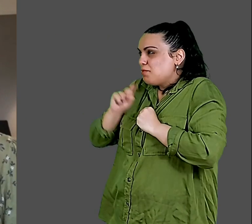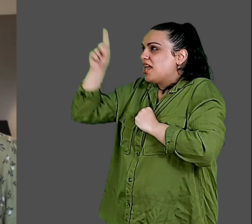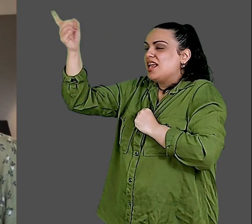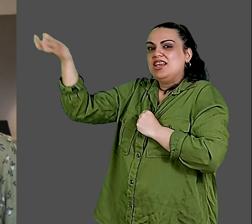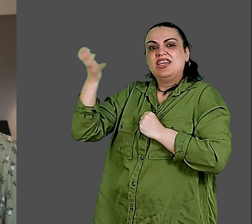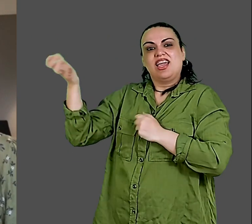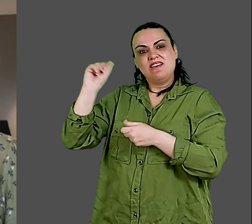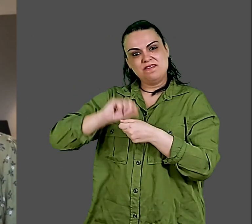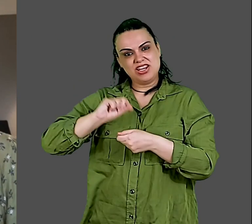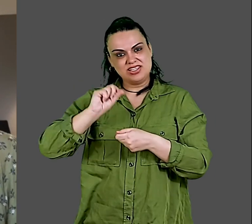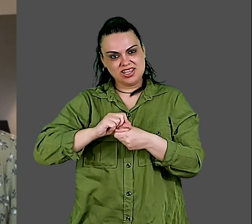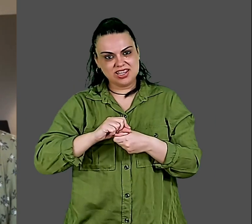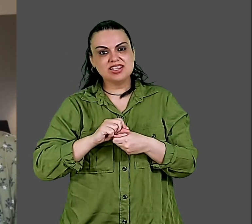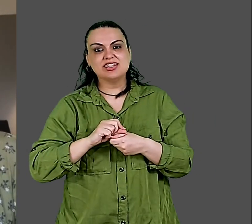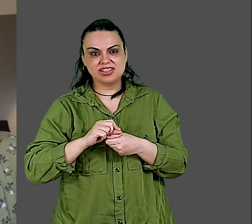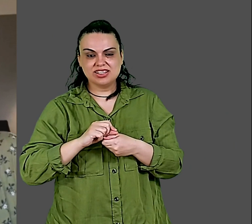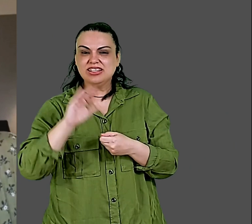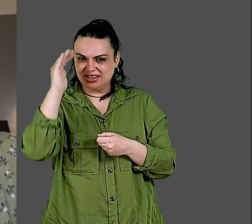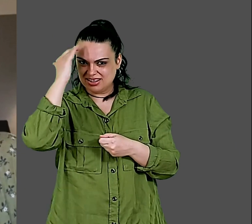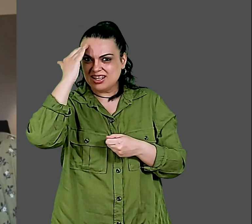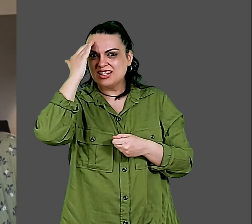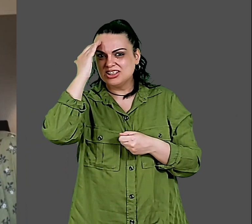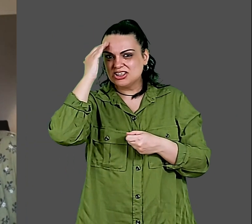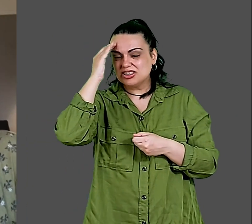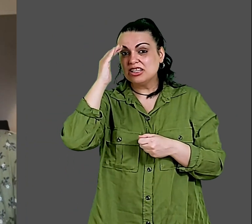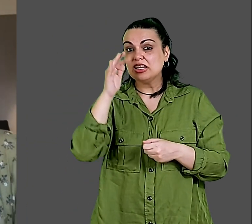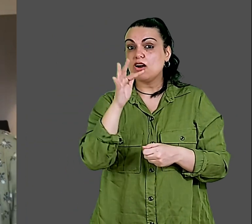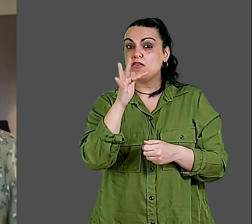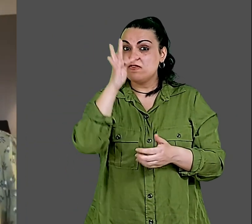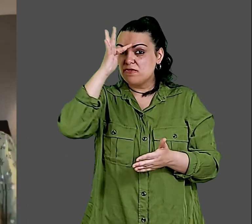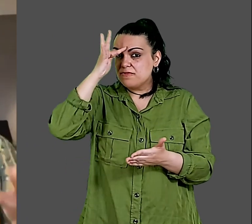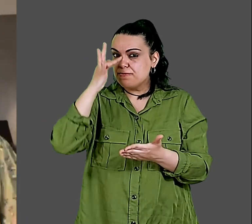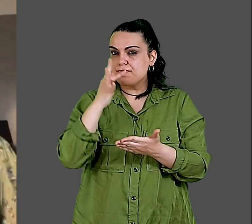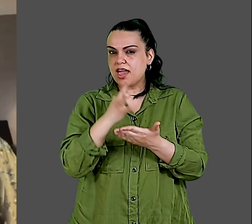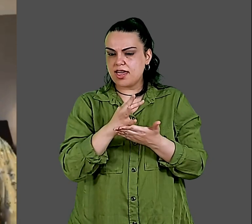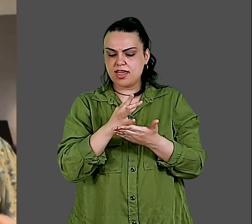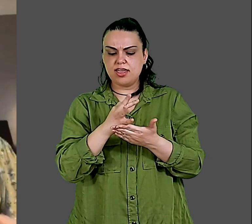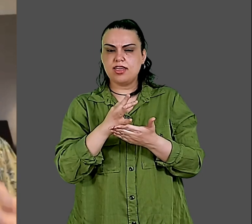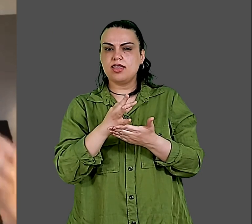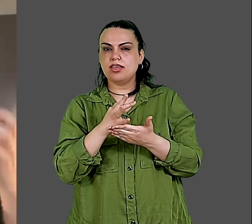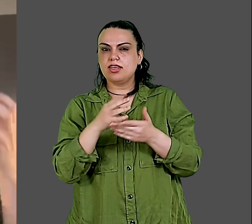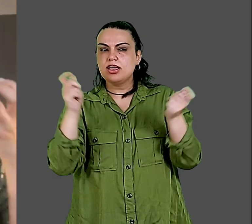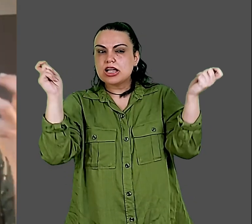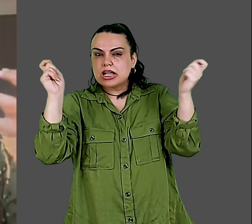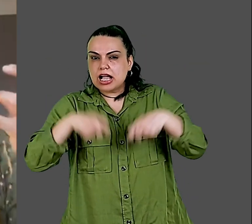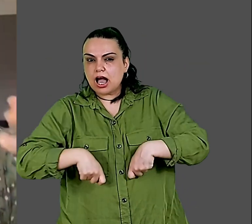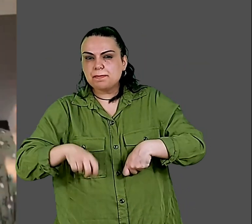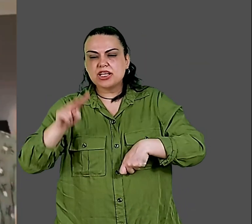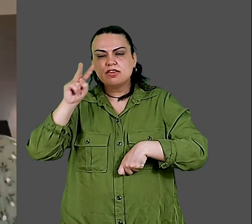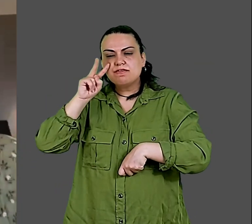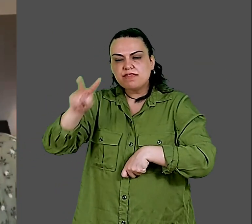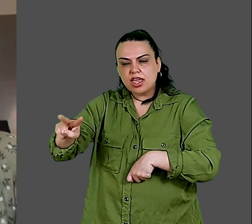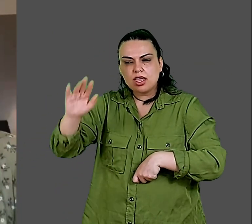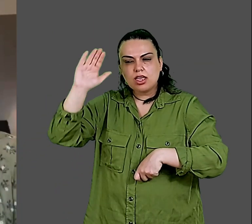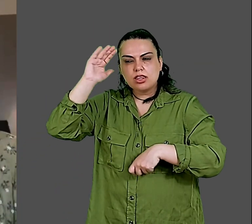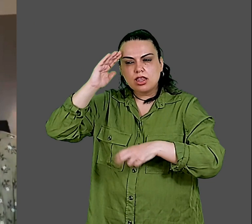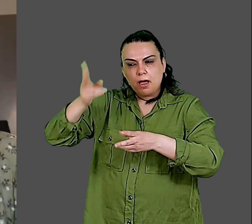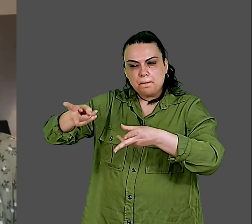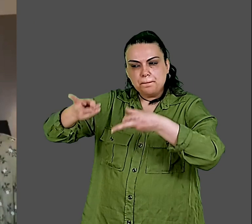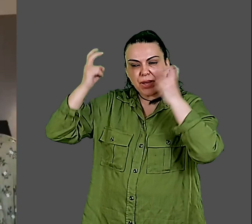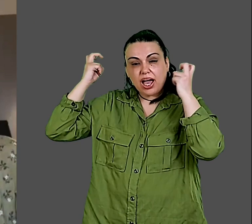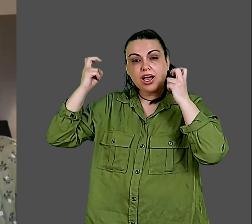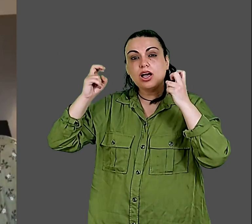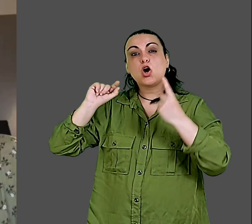fazer. Então, veja bem. Fé, capacidade de reconhecer, de assimilar